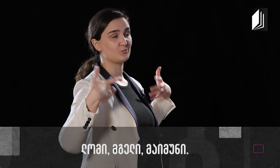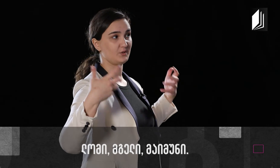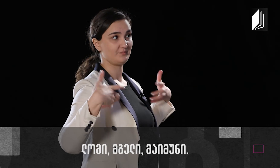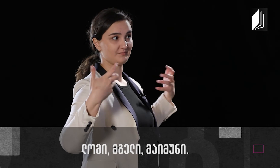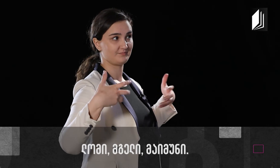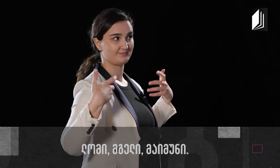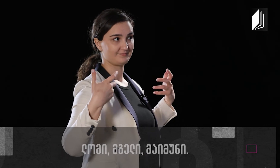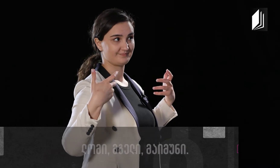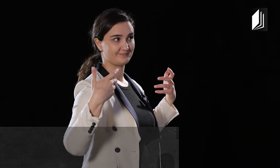მაიმუნი.